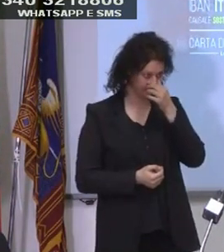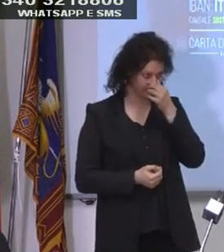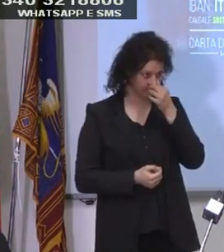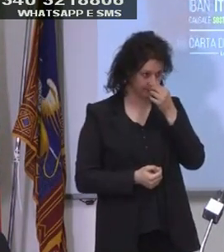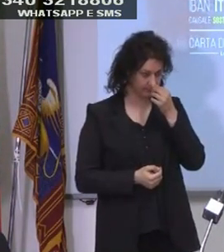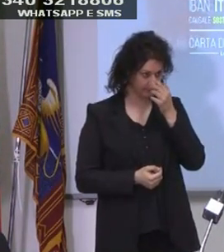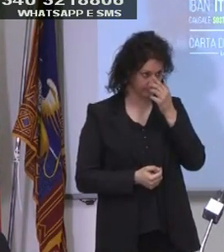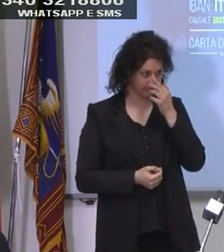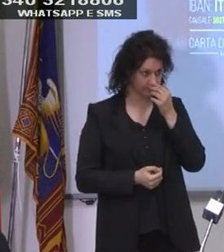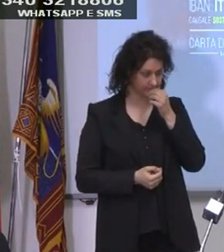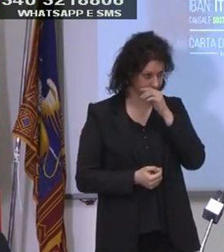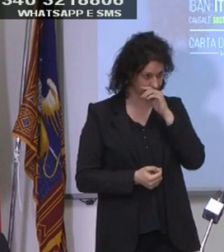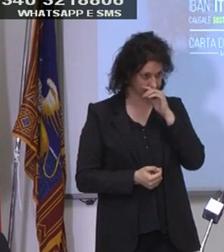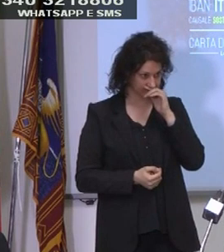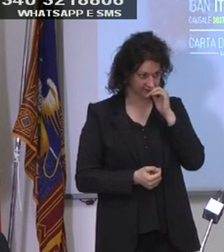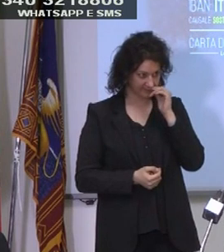AGESCI,